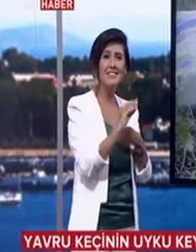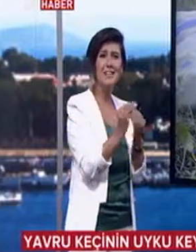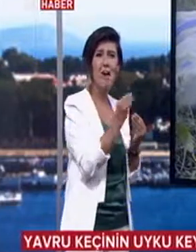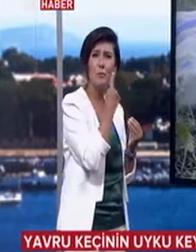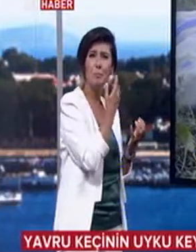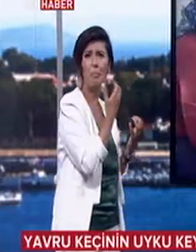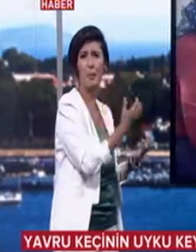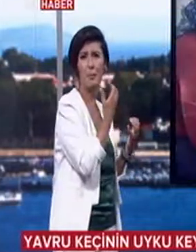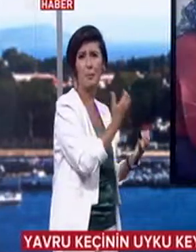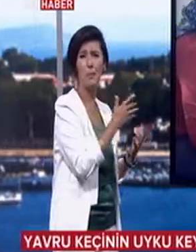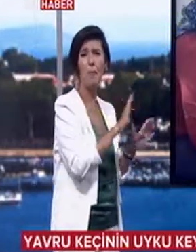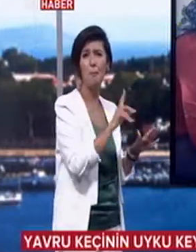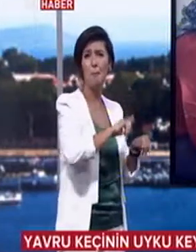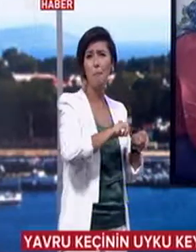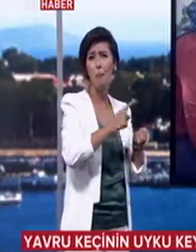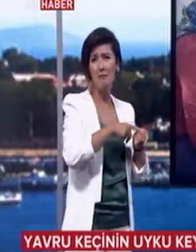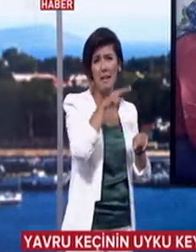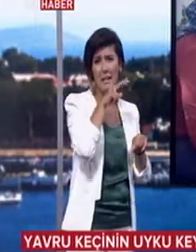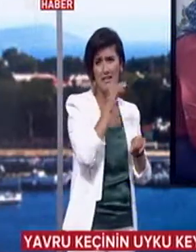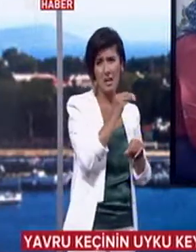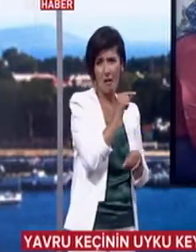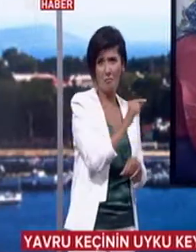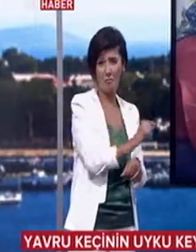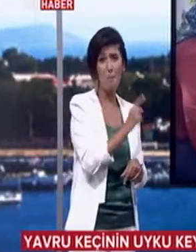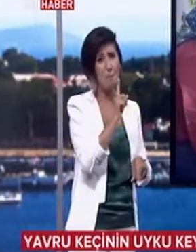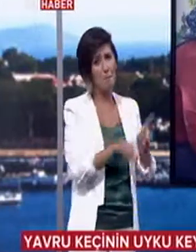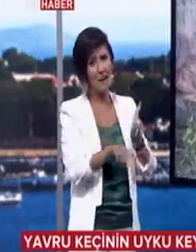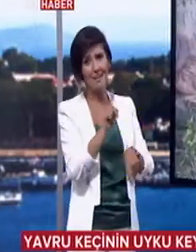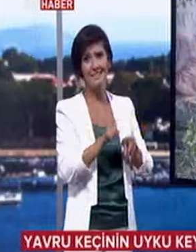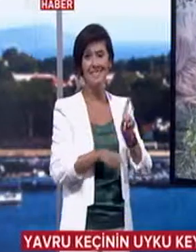evladı gibi bakıyor. Öyle ki bir haftalık keçi yavrusu